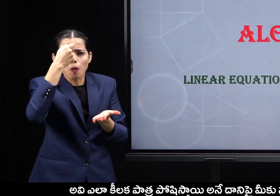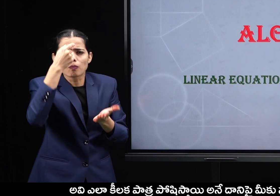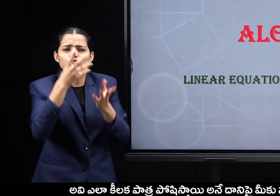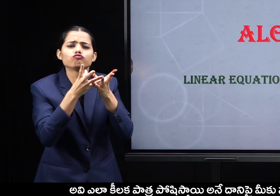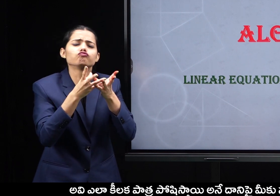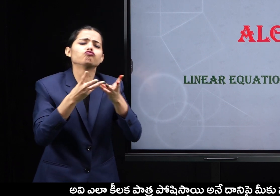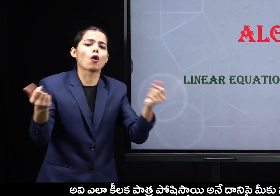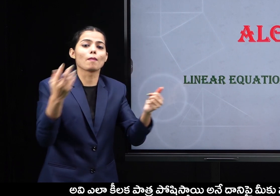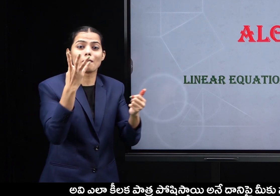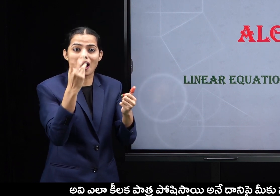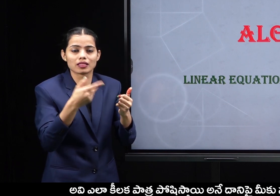ఉంటుంది.